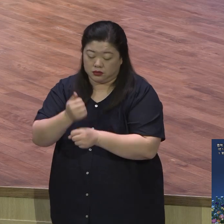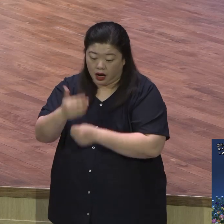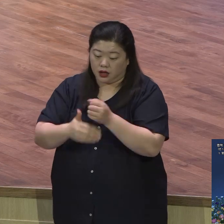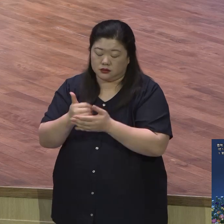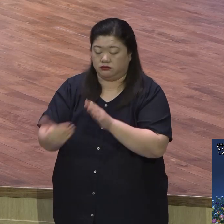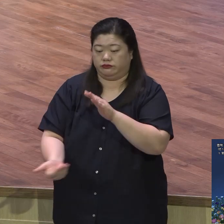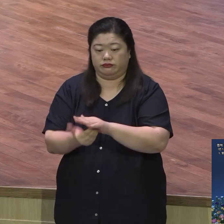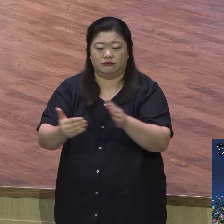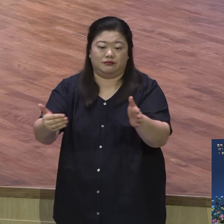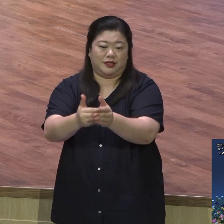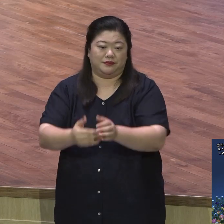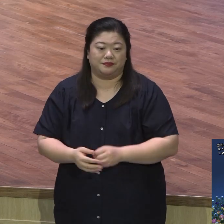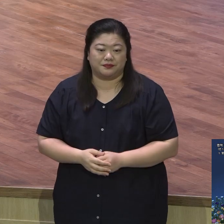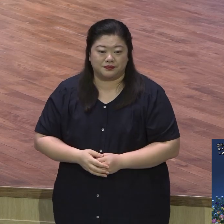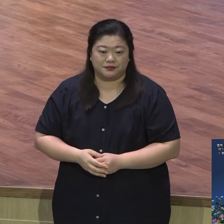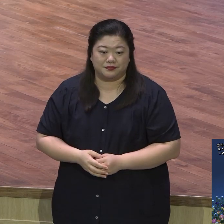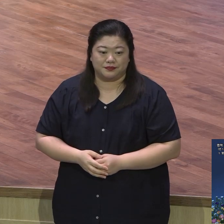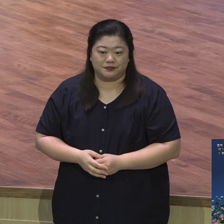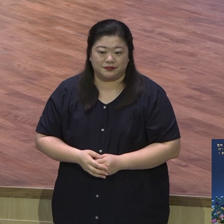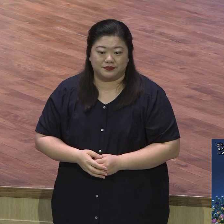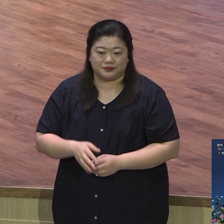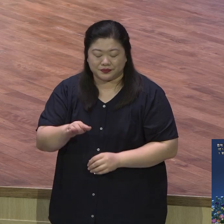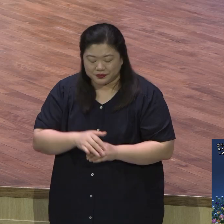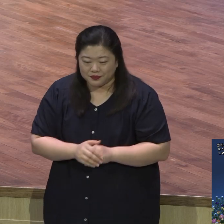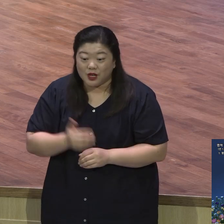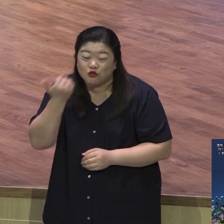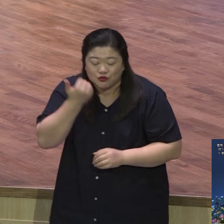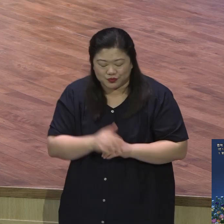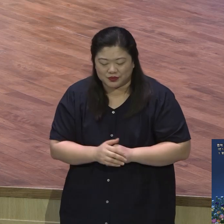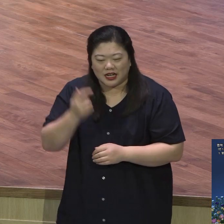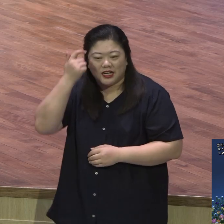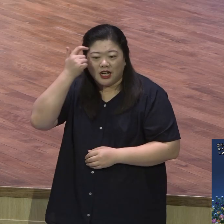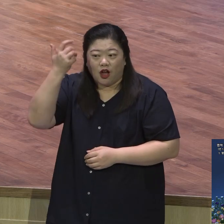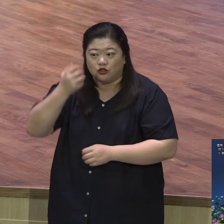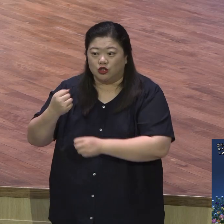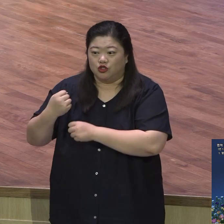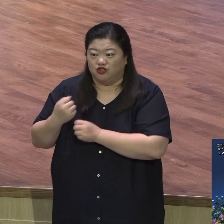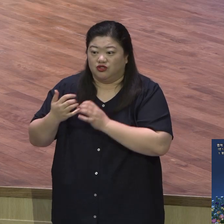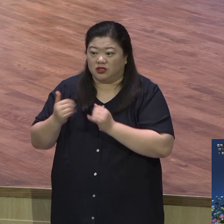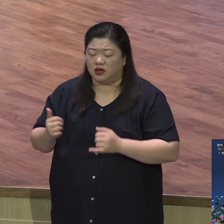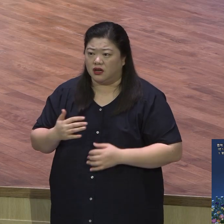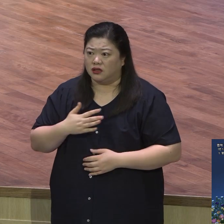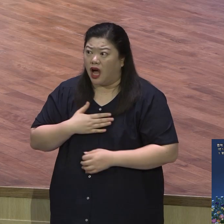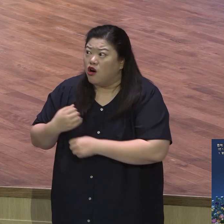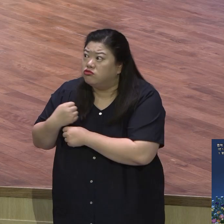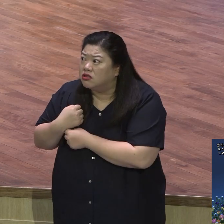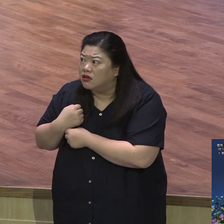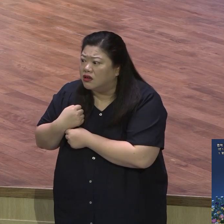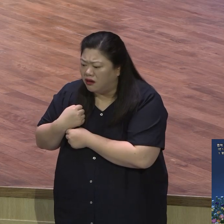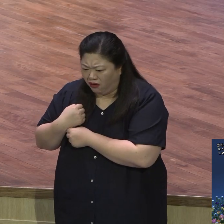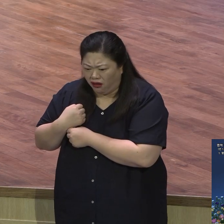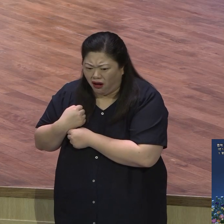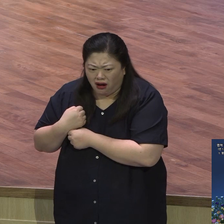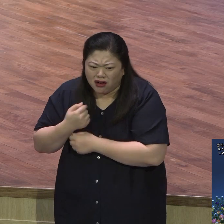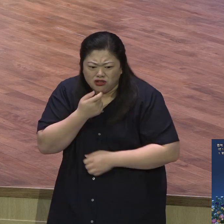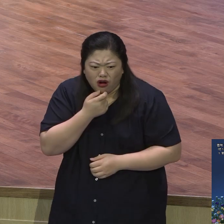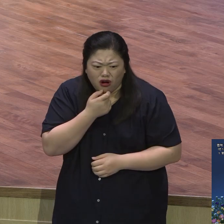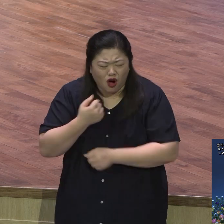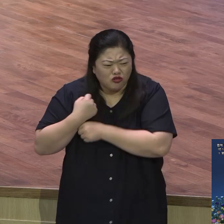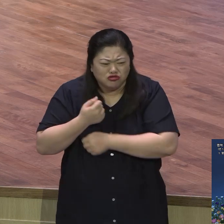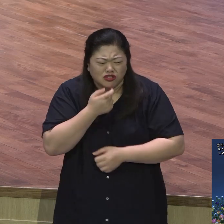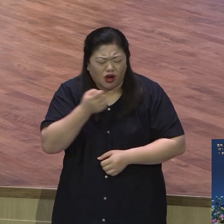어떤 분들은요. 영적 군사다. 너 영적 군사다. 그것부터 먹어요. 나 아닌데 나